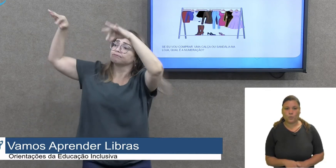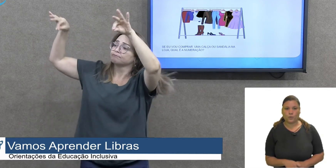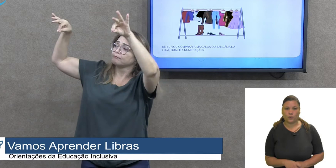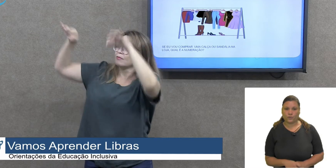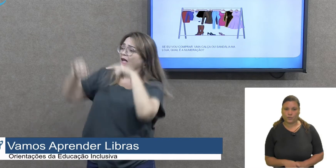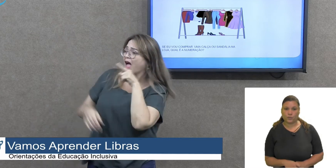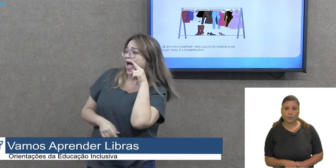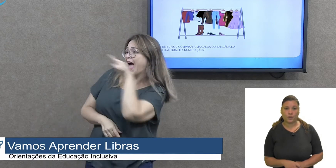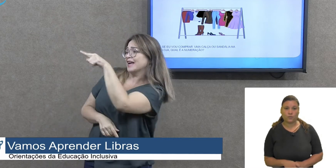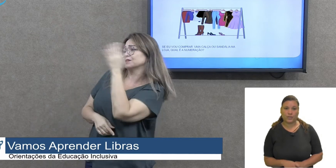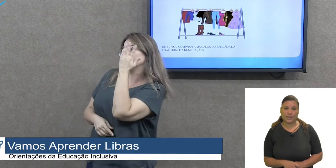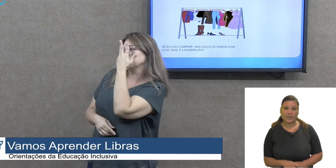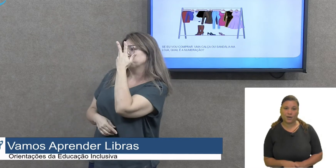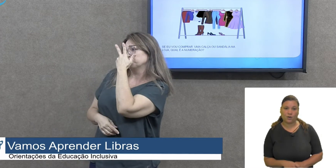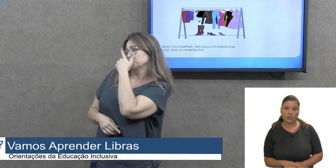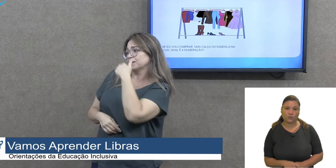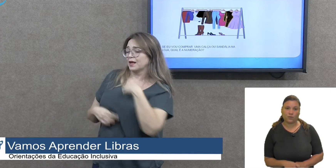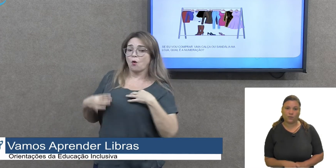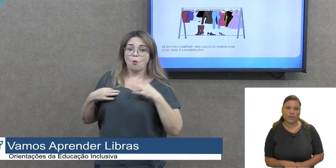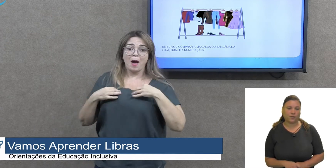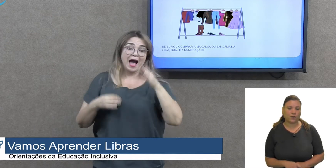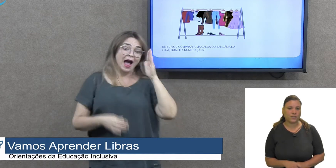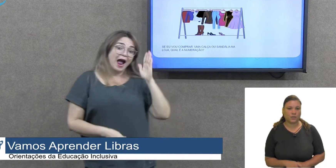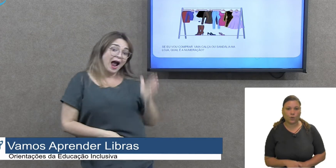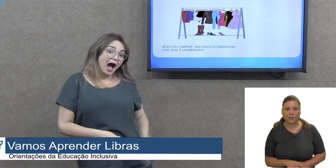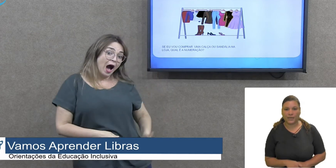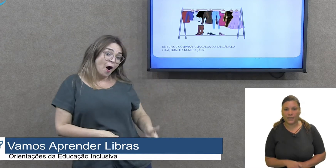Qual o número que eu visto? Porque eu vou chegar na loja, vou